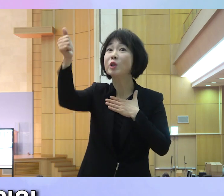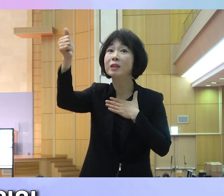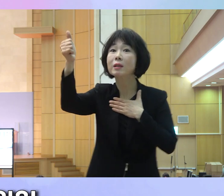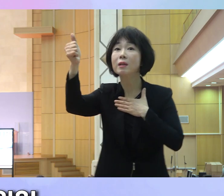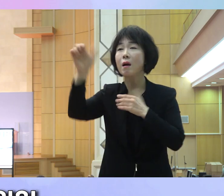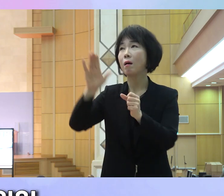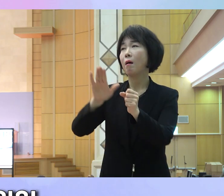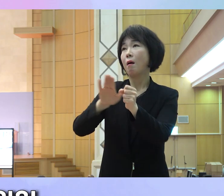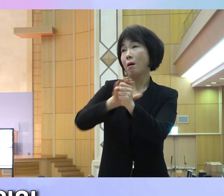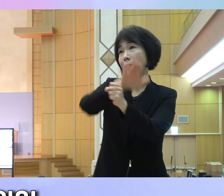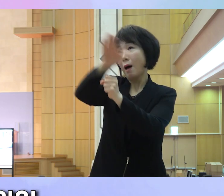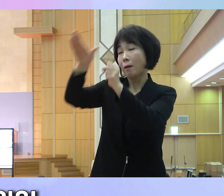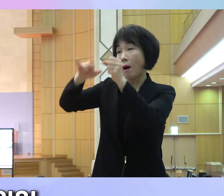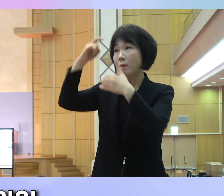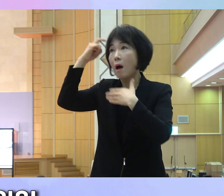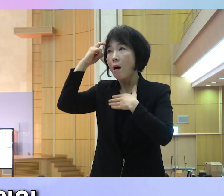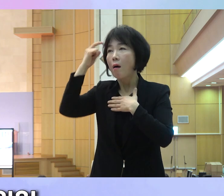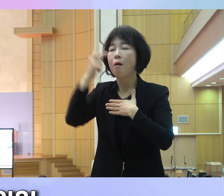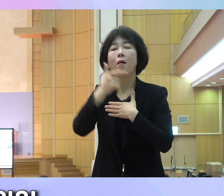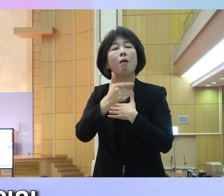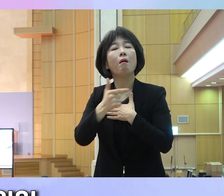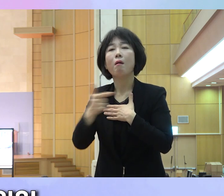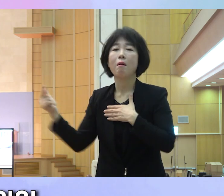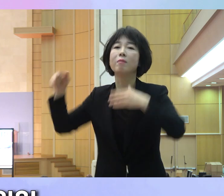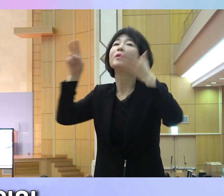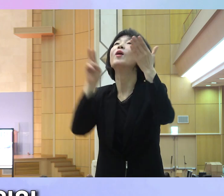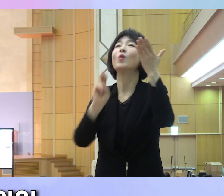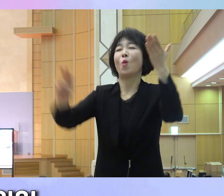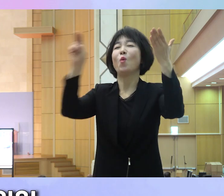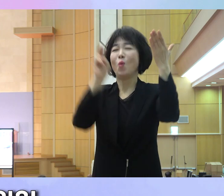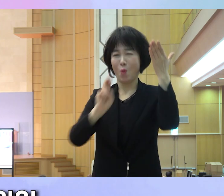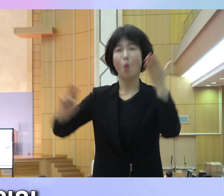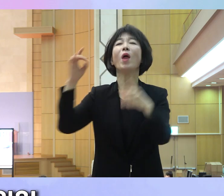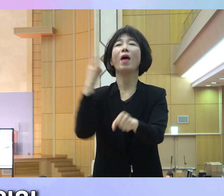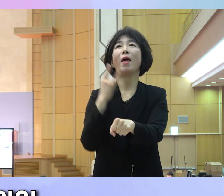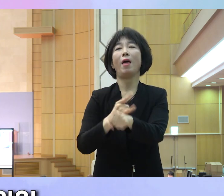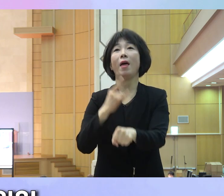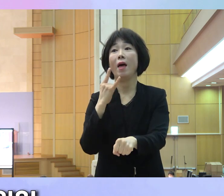아버지 사랑 내가 노래해.